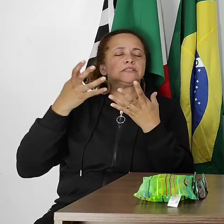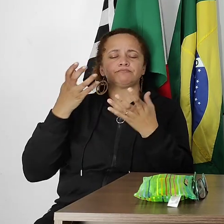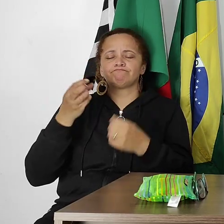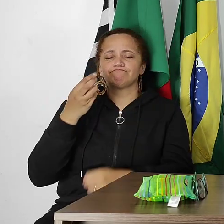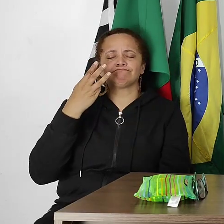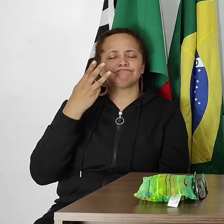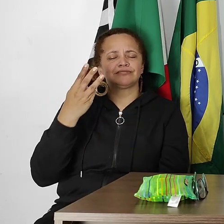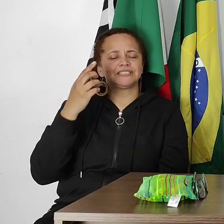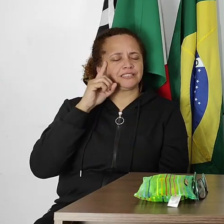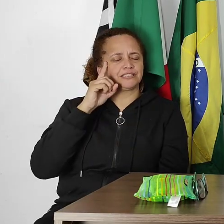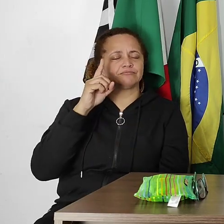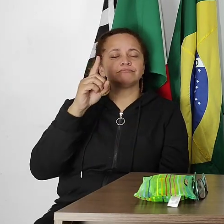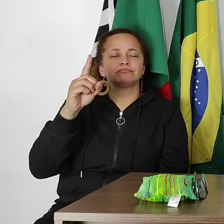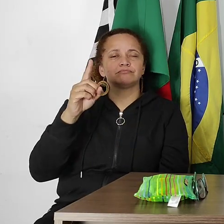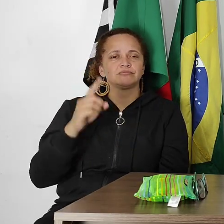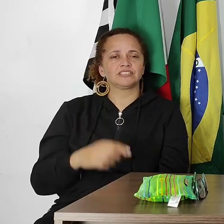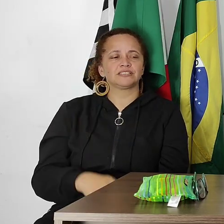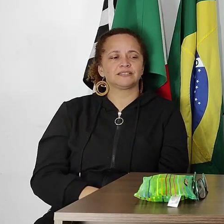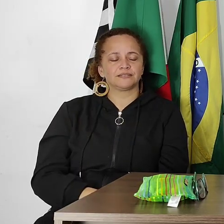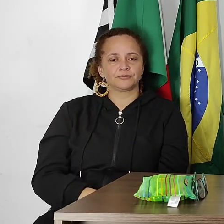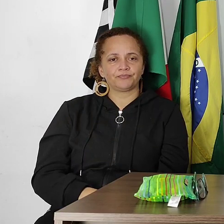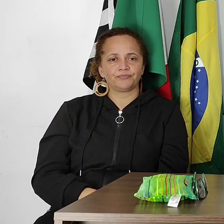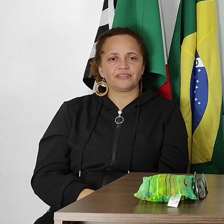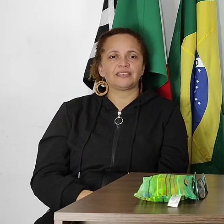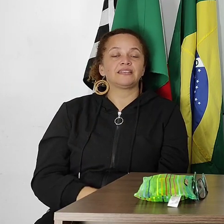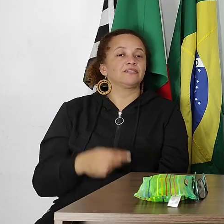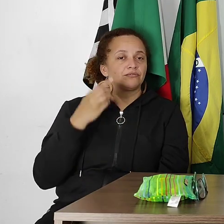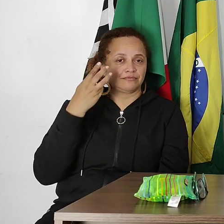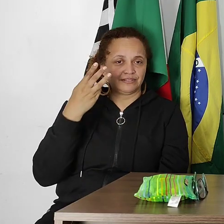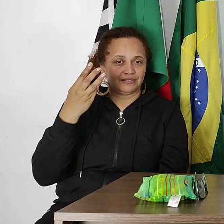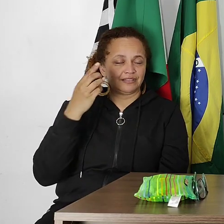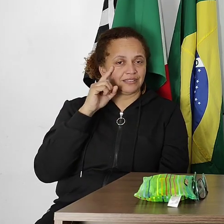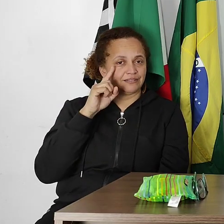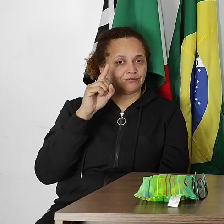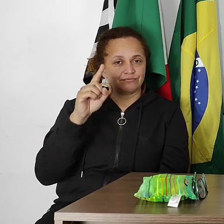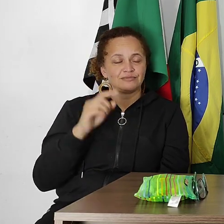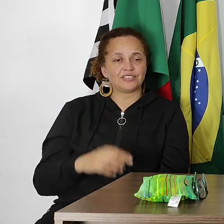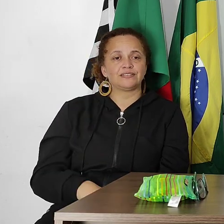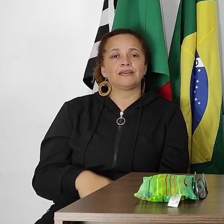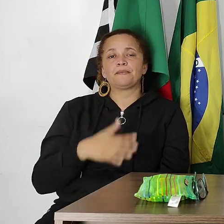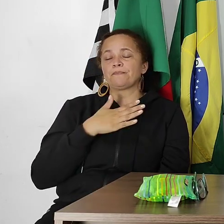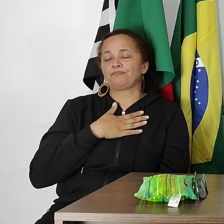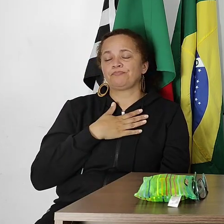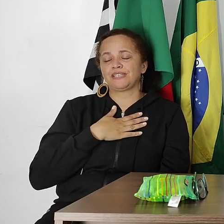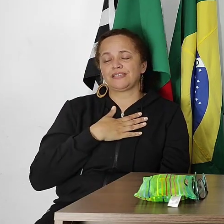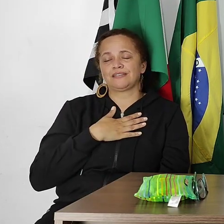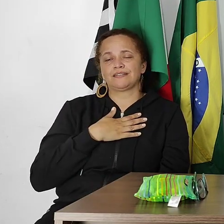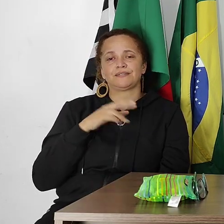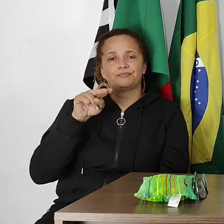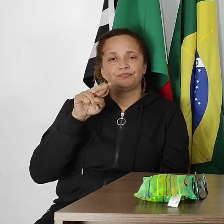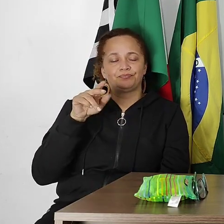3 dias. E nesses 3 dias, nessa época, a minha irmã tinha falecido.